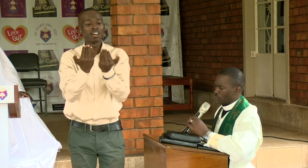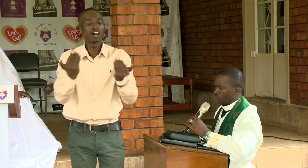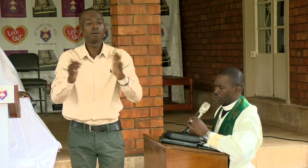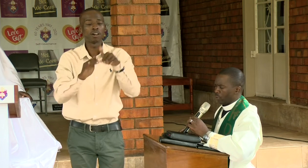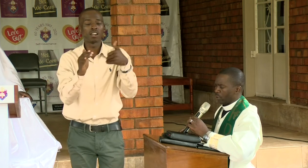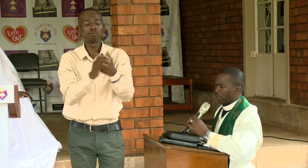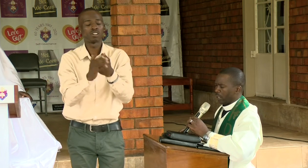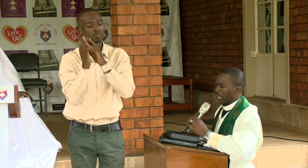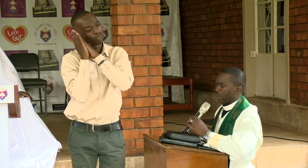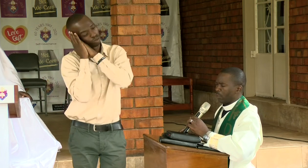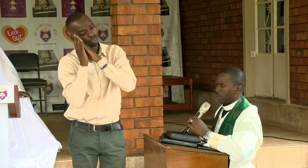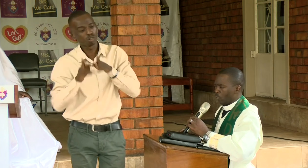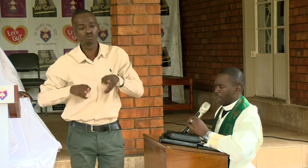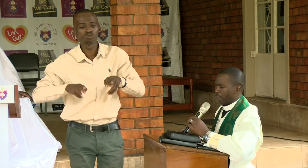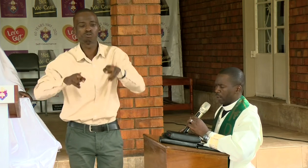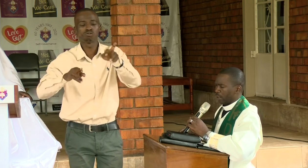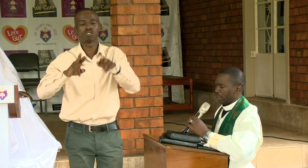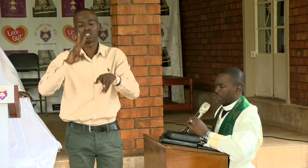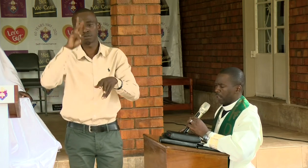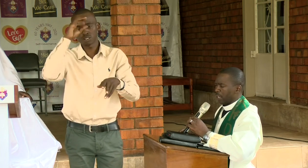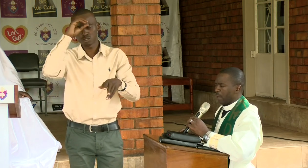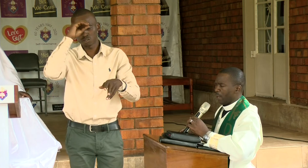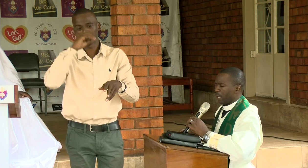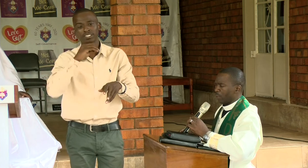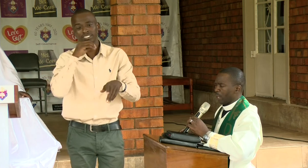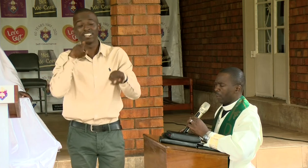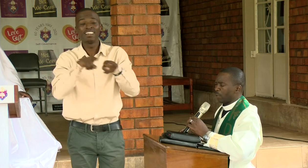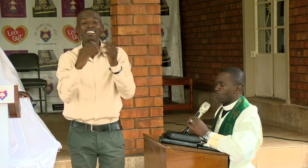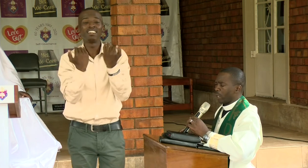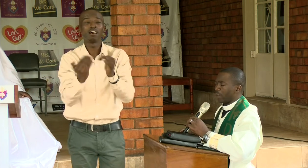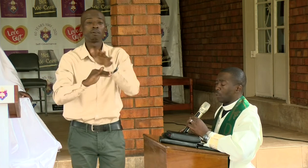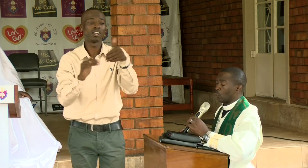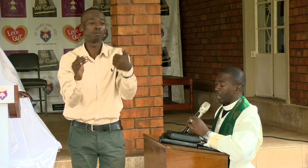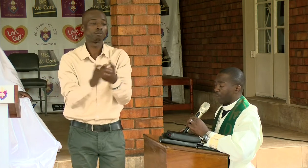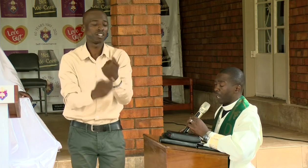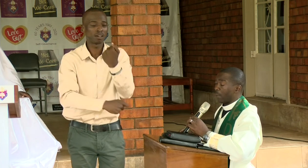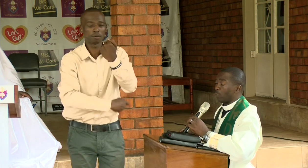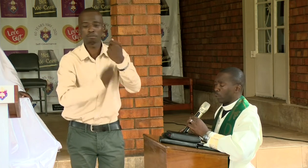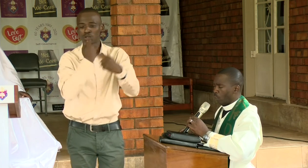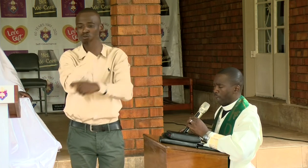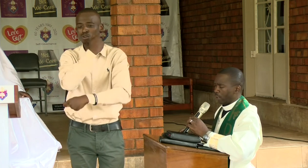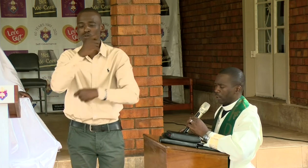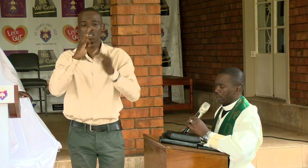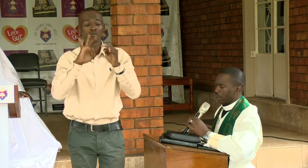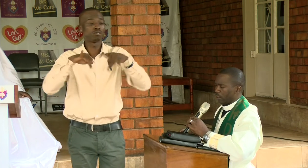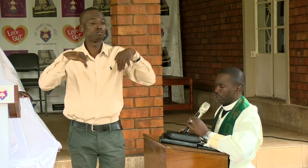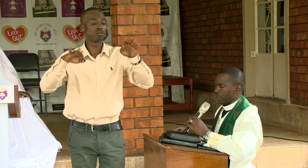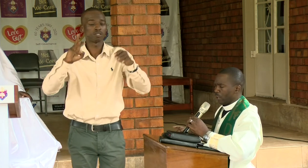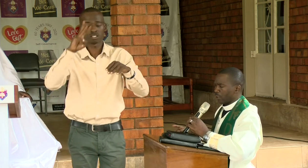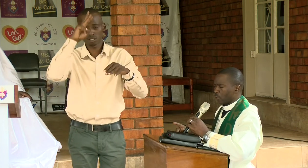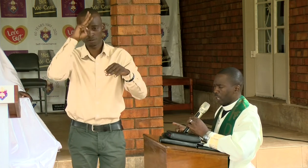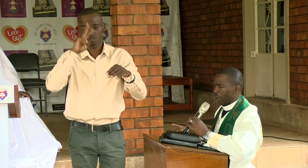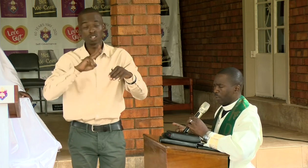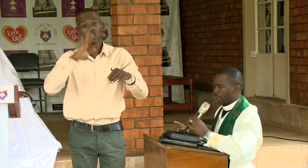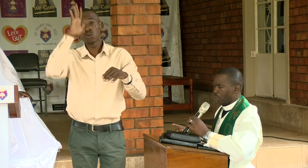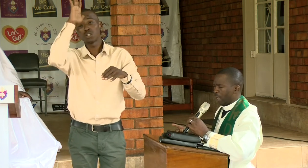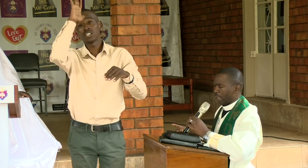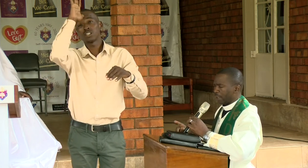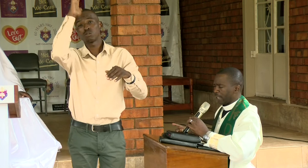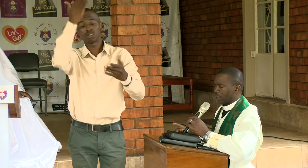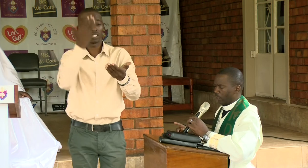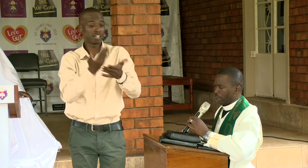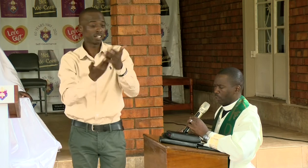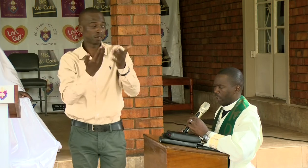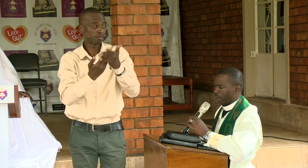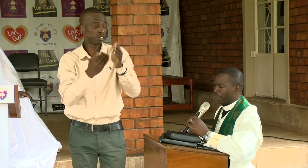abali ku nguudo ne bamulekwa, naye n'abaana bonna ababbiddwako ebintu byabwe nga bamulekwa. Oli nno Katonda wa mulekwa